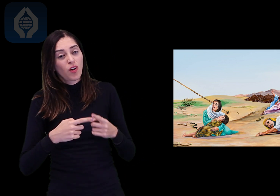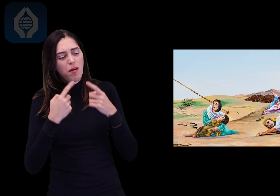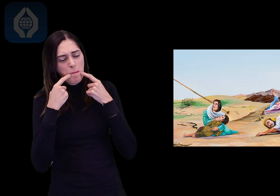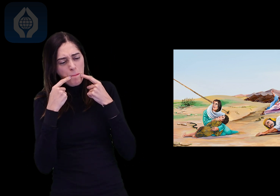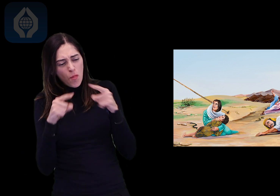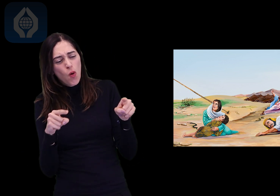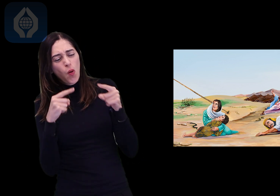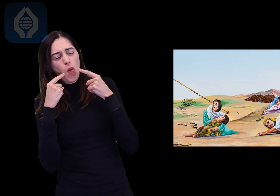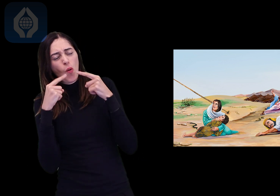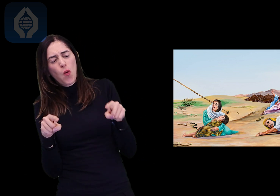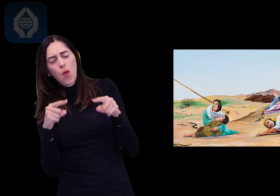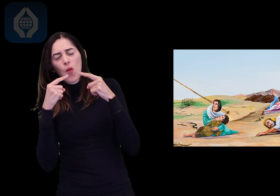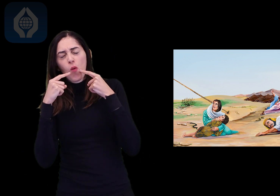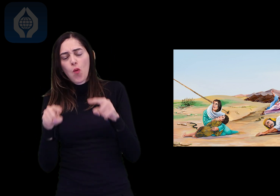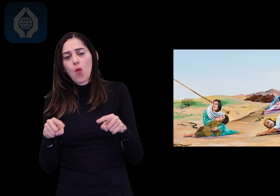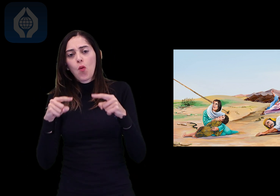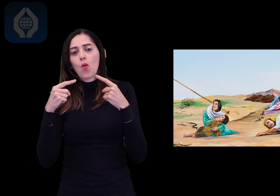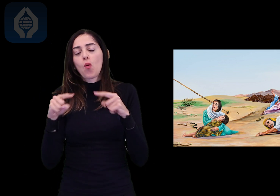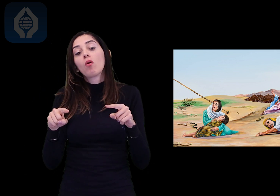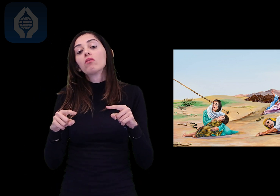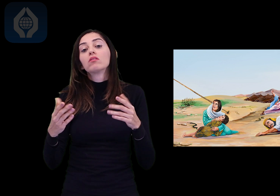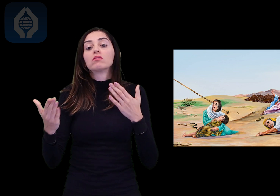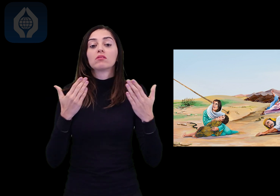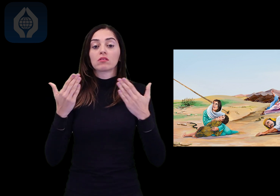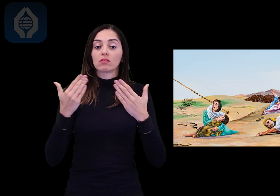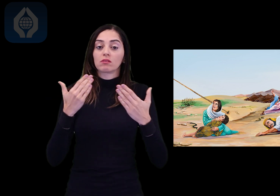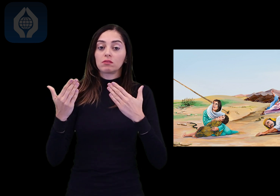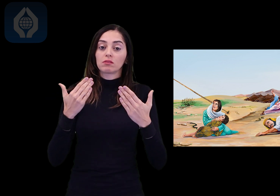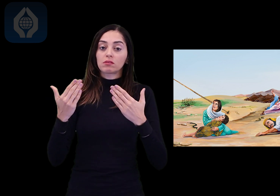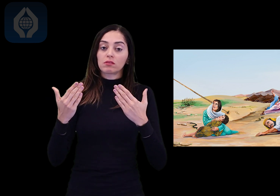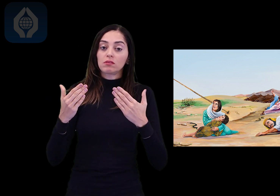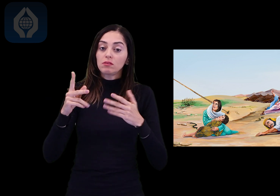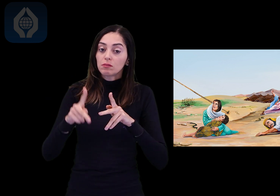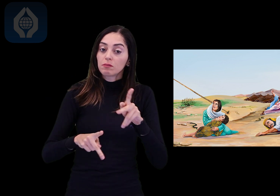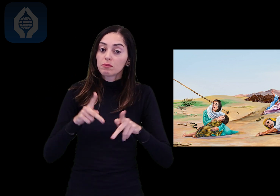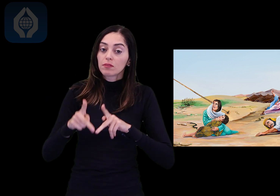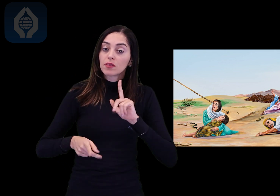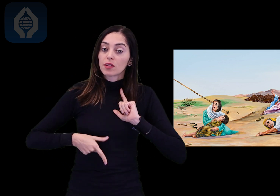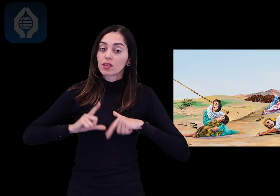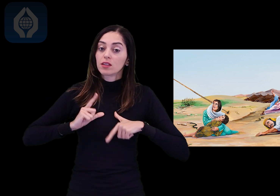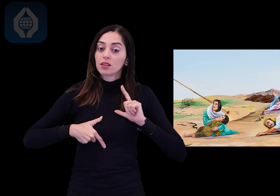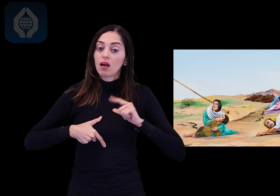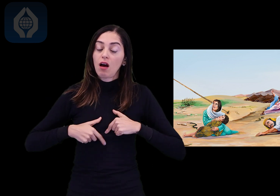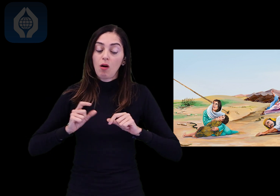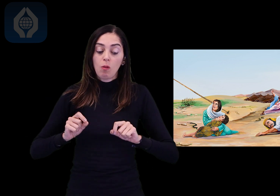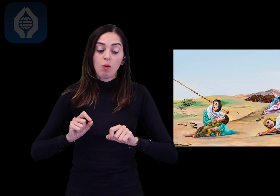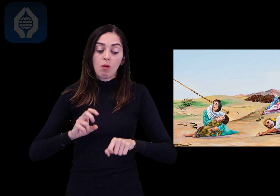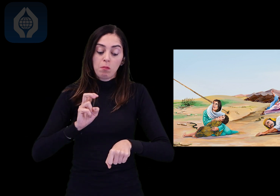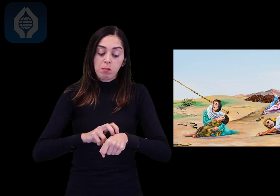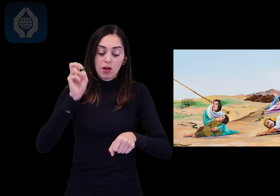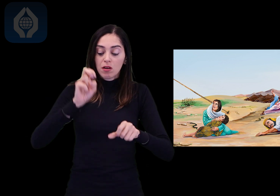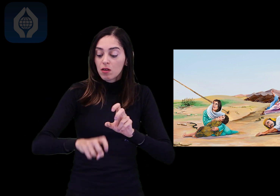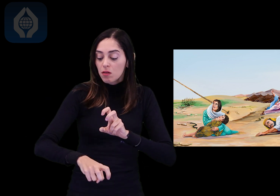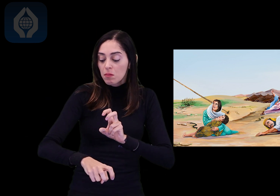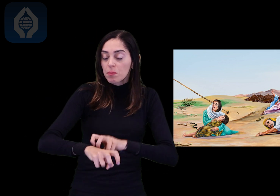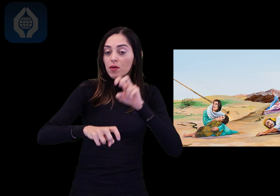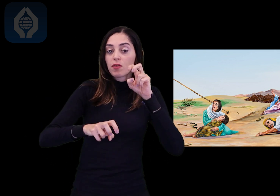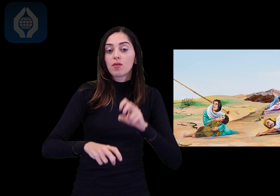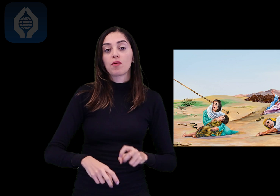de Deus sobre eles por causa do seu pecado. Compare. Os israelitas foram picados pelas cobras e